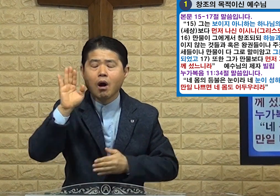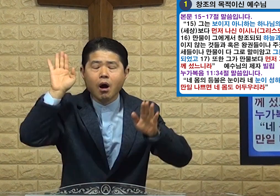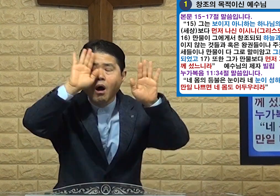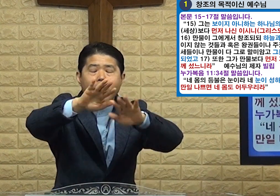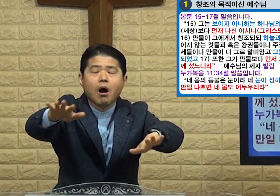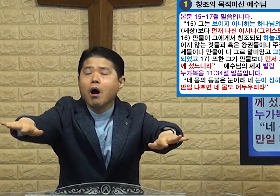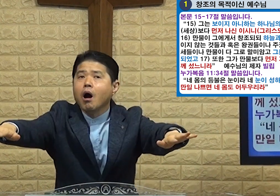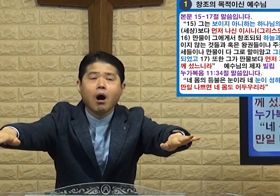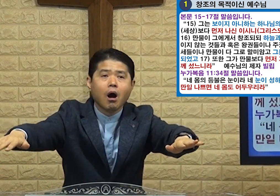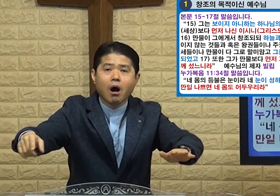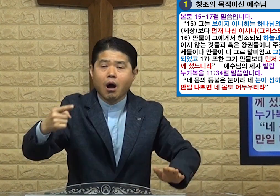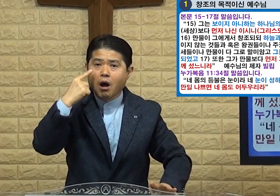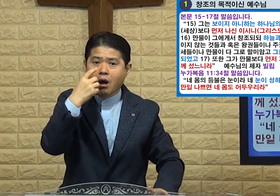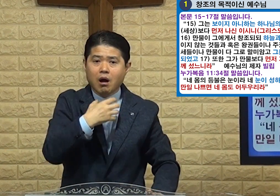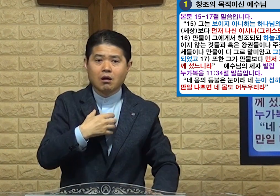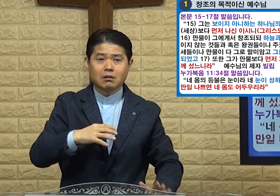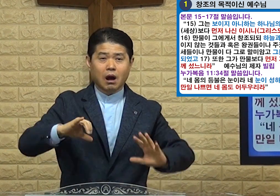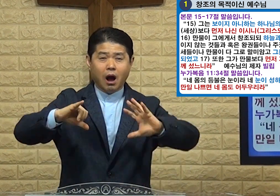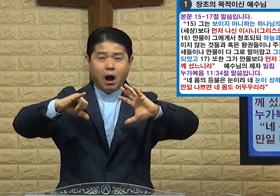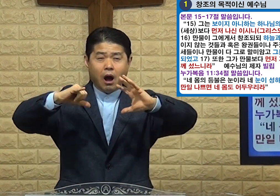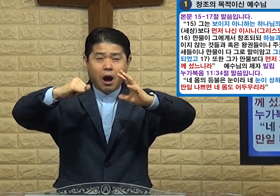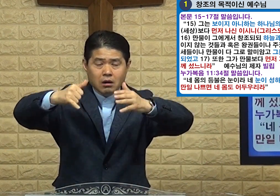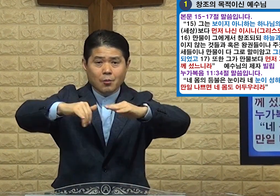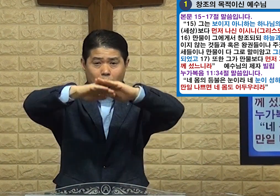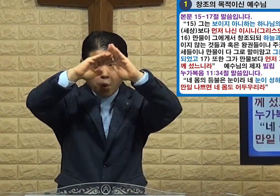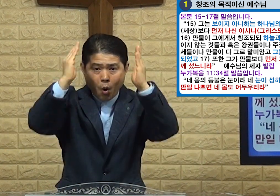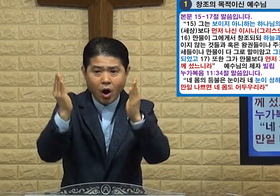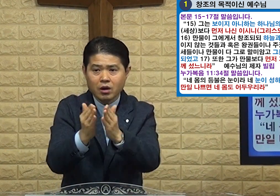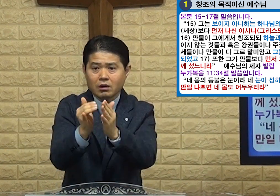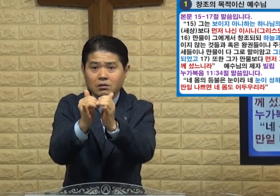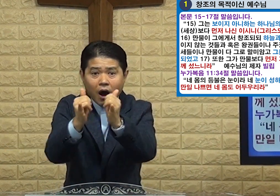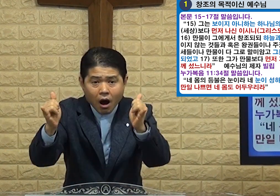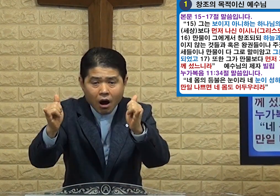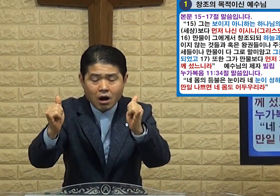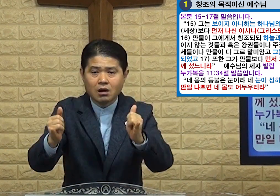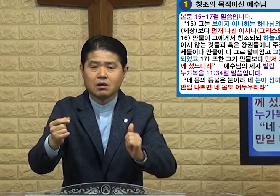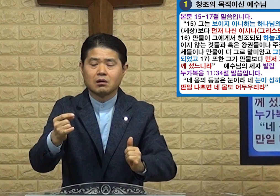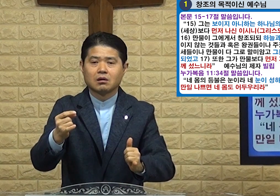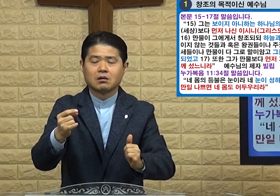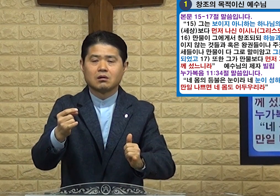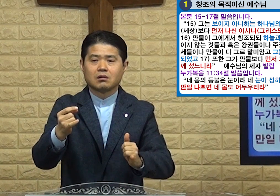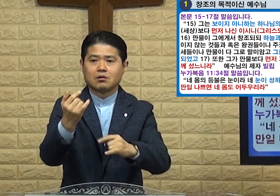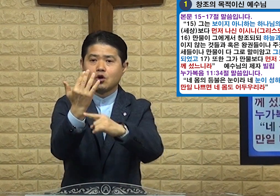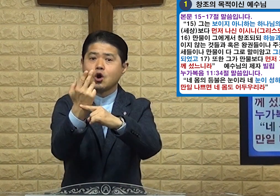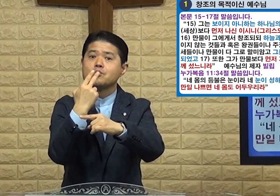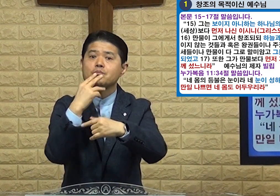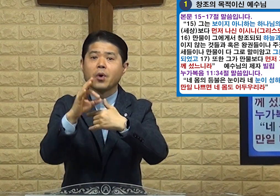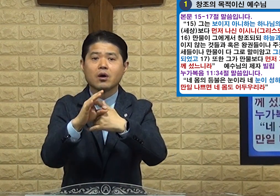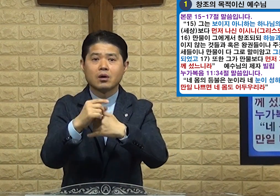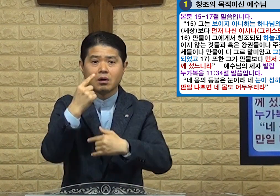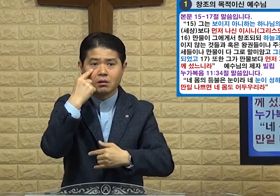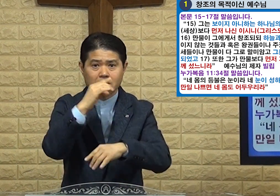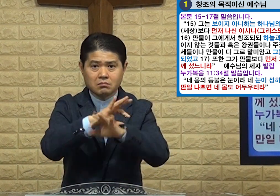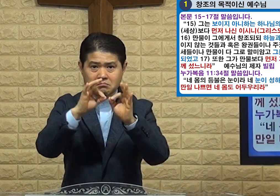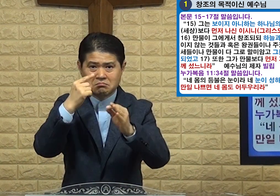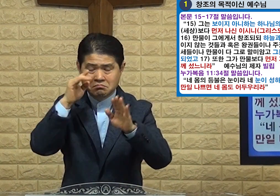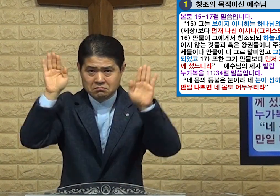이 눈으로 어두운 곳에서 볼 수 없는데 눈이 캄캄하면 볼 수 없습니다. 이 모든 사람들의 눈이